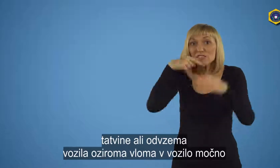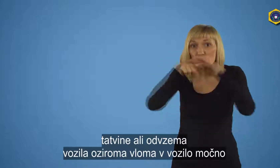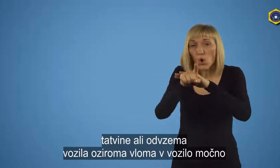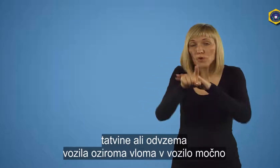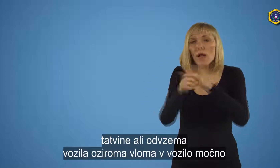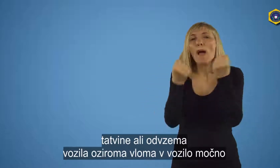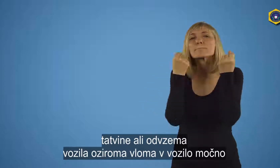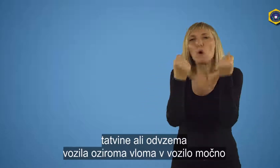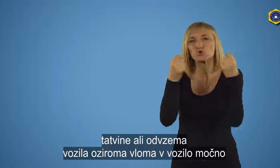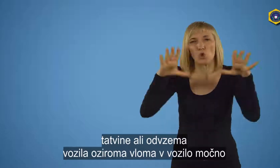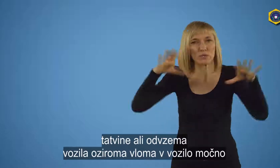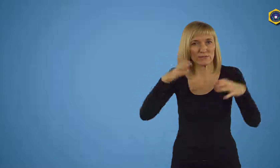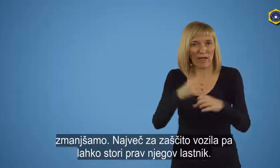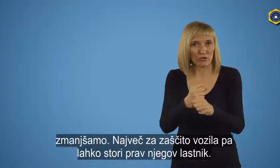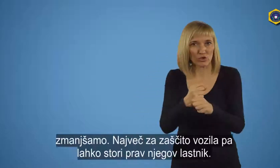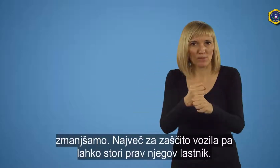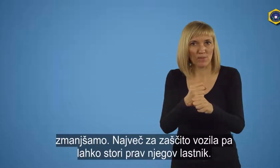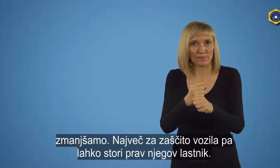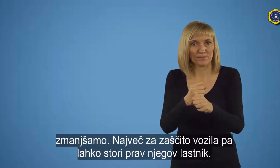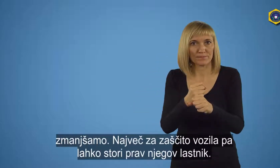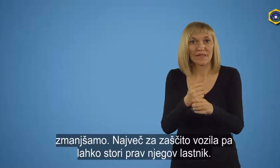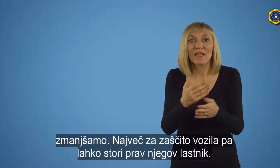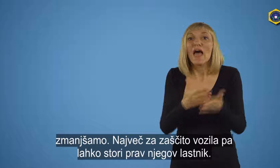vozilo močno zmanjšamo.